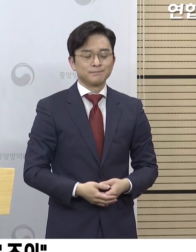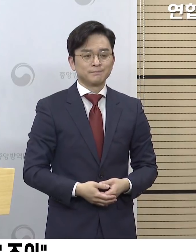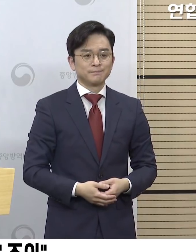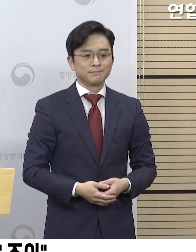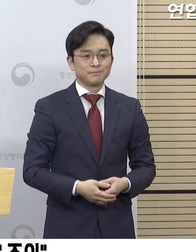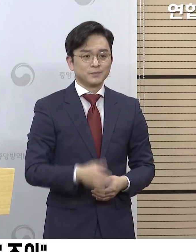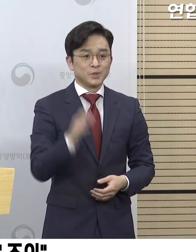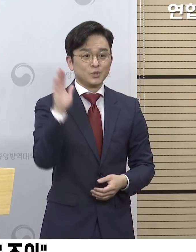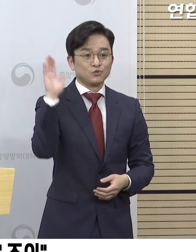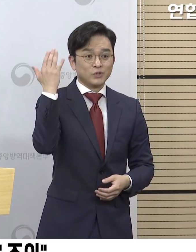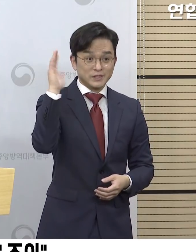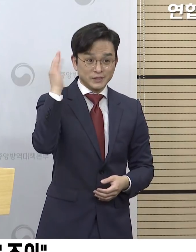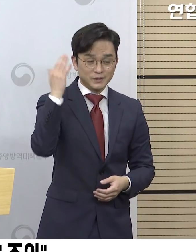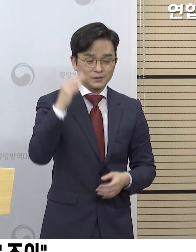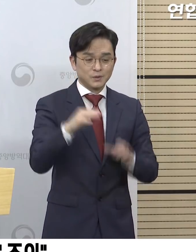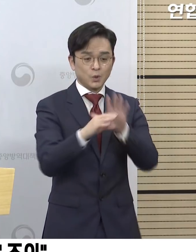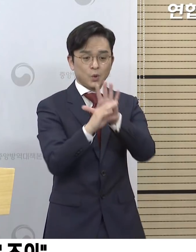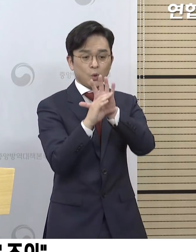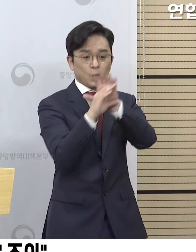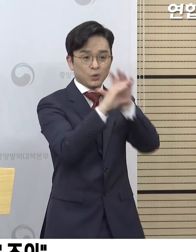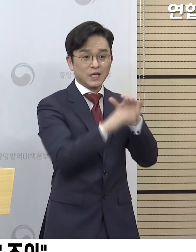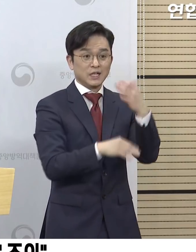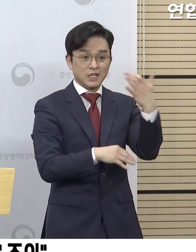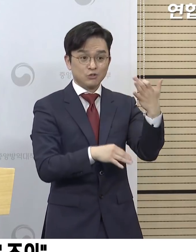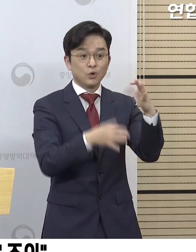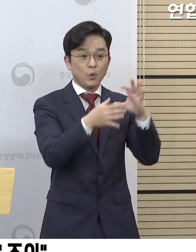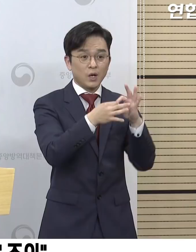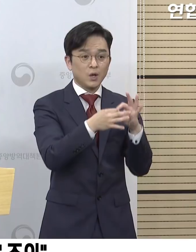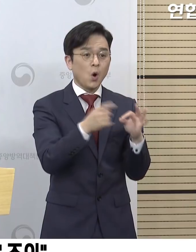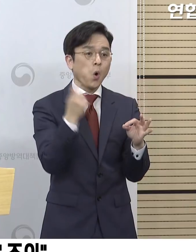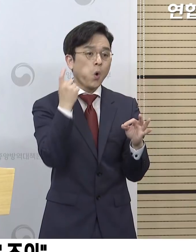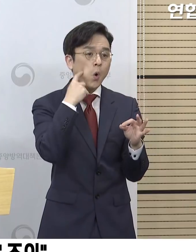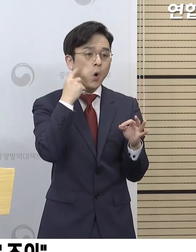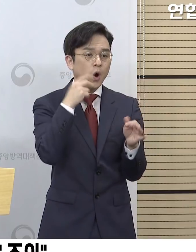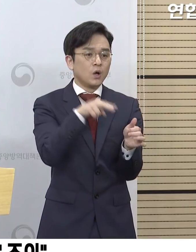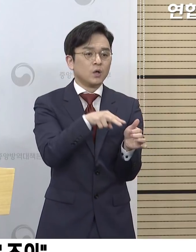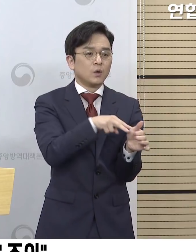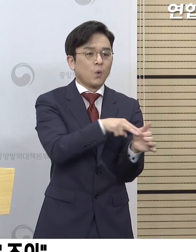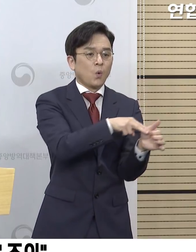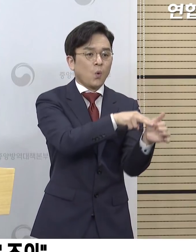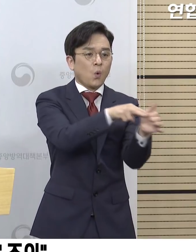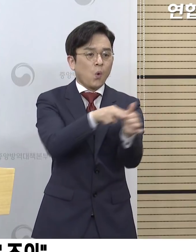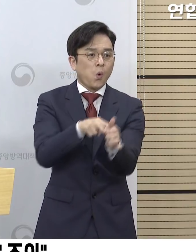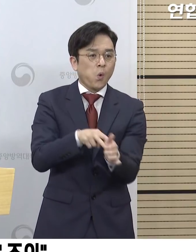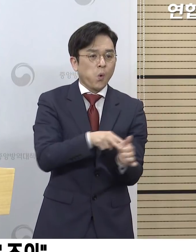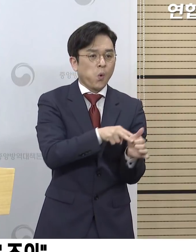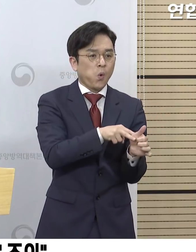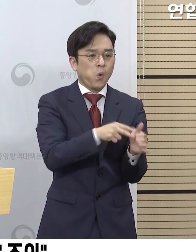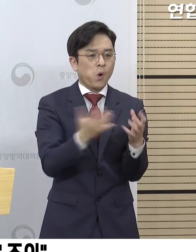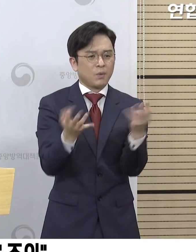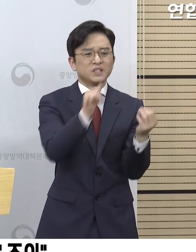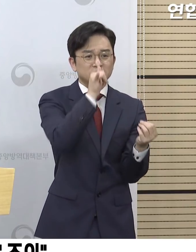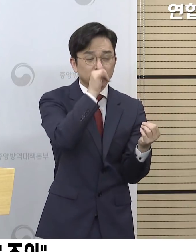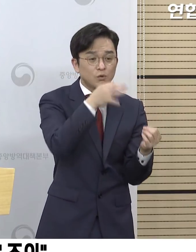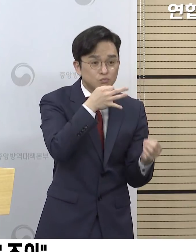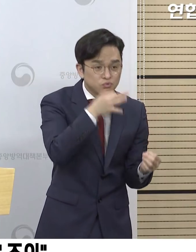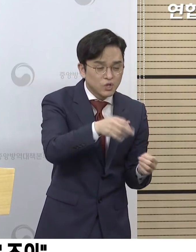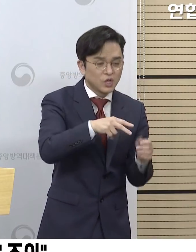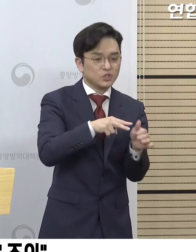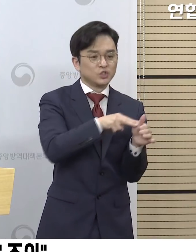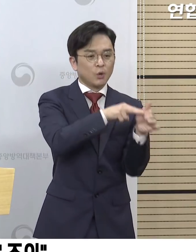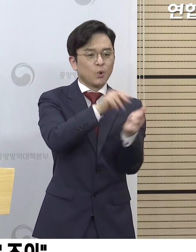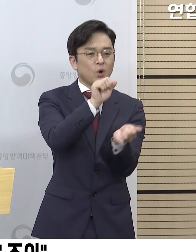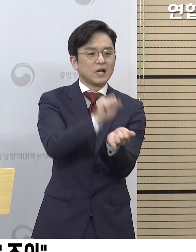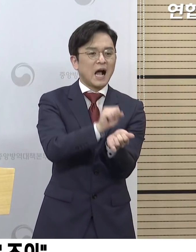중앙방역대책본부는 최근 코로나19와 관련해서 잘못된 정보가 감염병처럼 퍼지는 정보 감염증,